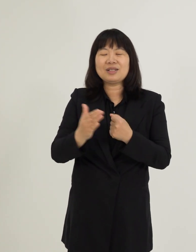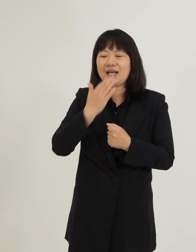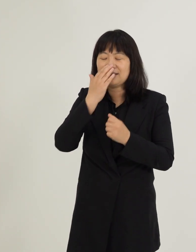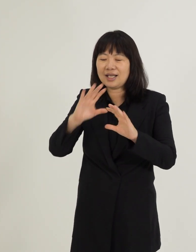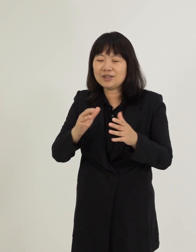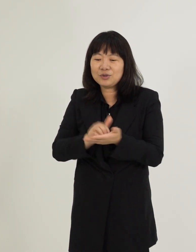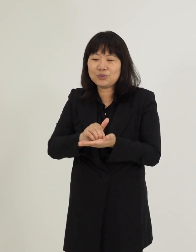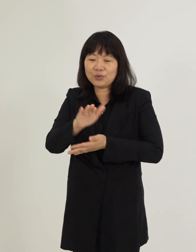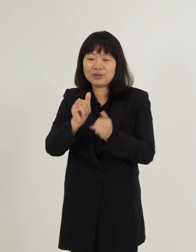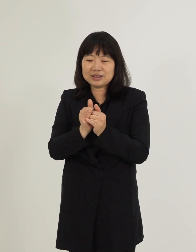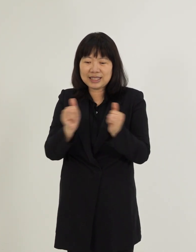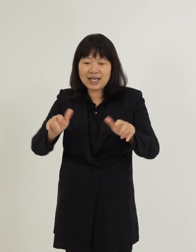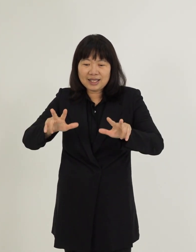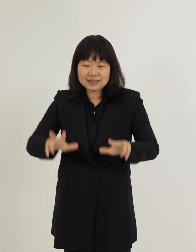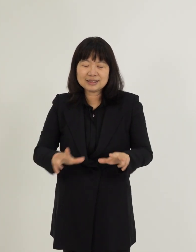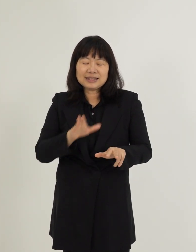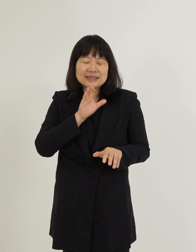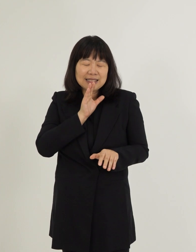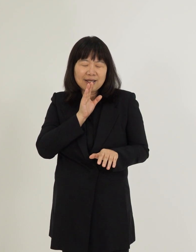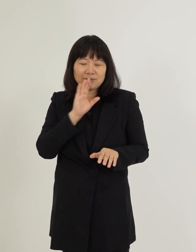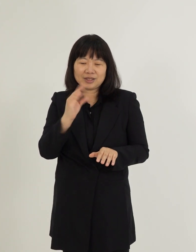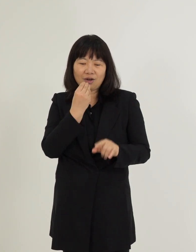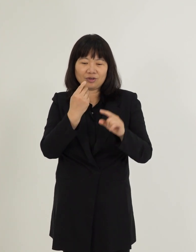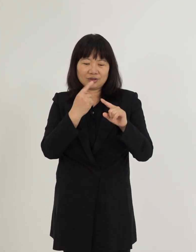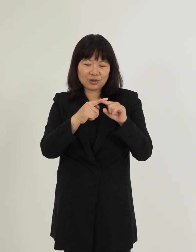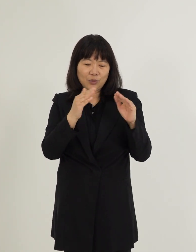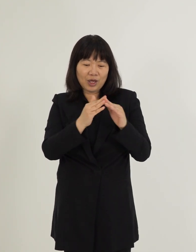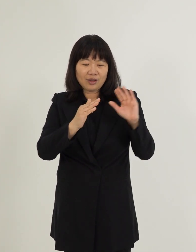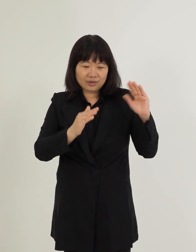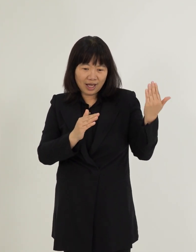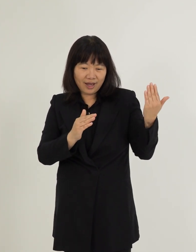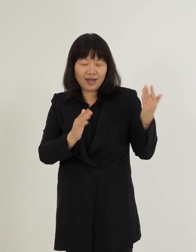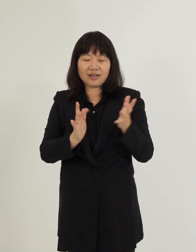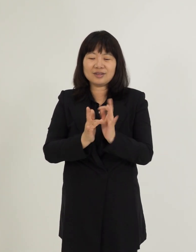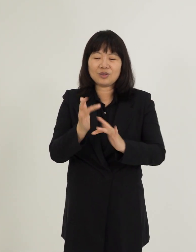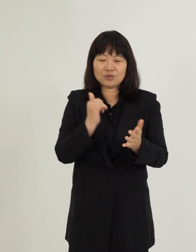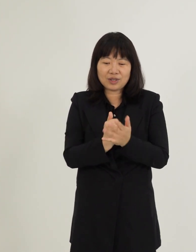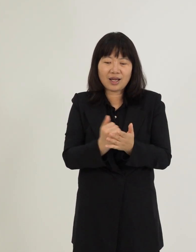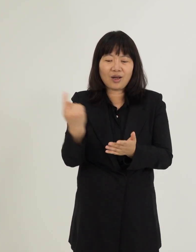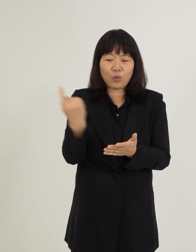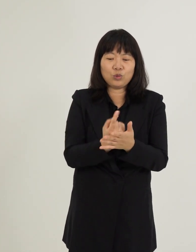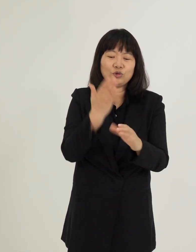쫓겨난 자들이 지금 그 참된 성전이신 예수께로 나오고 있단 말이에요.